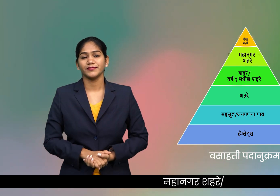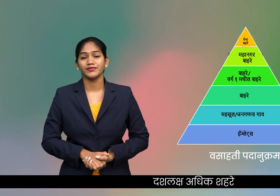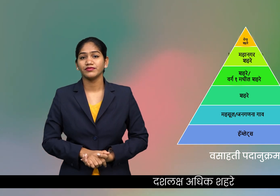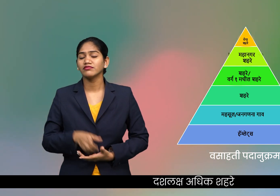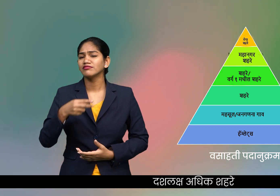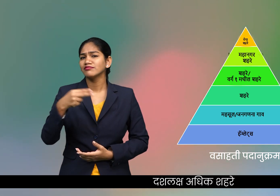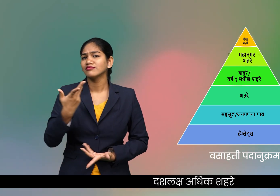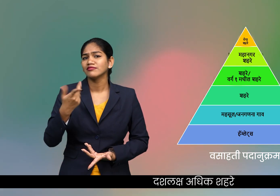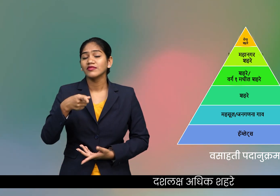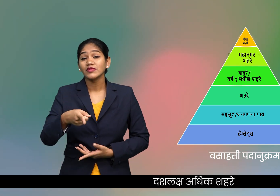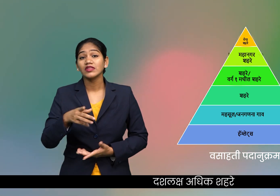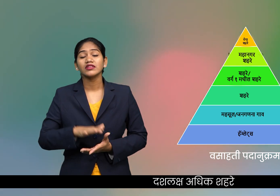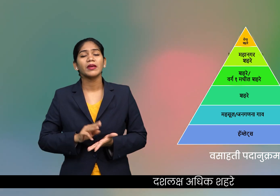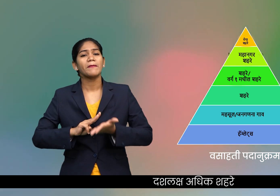किंवा दशलक्ष अधिक शहरे.